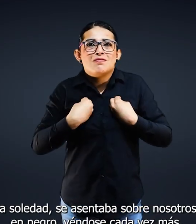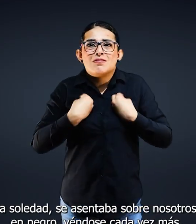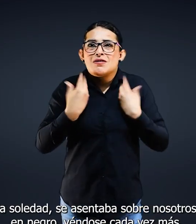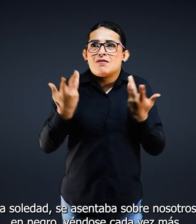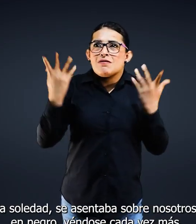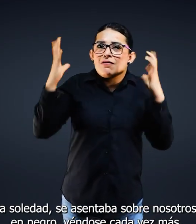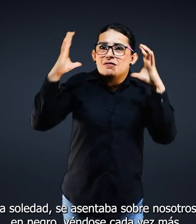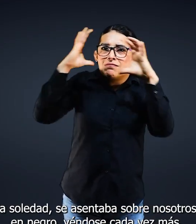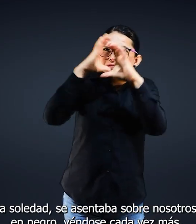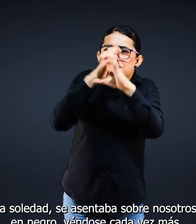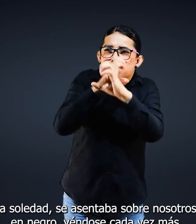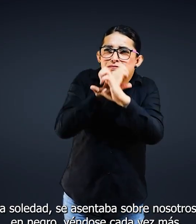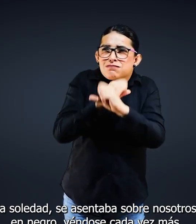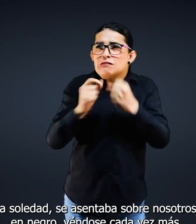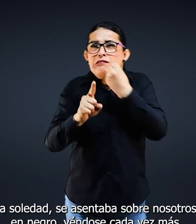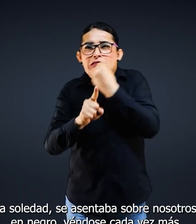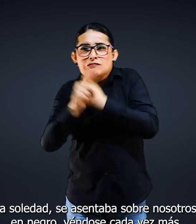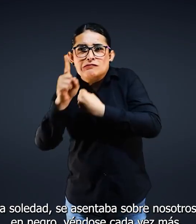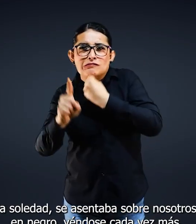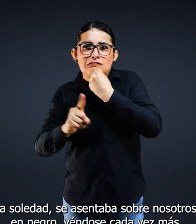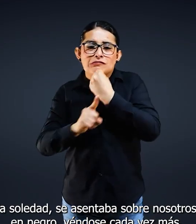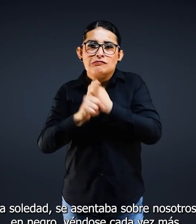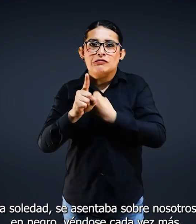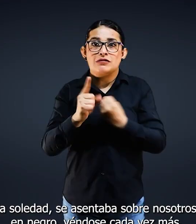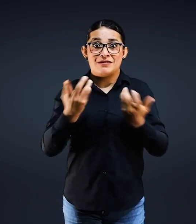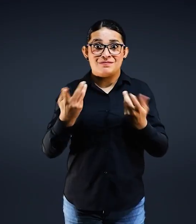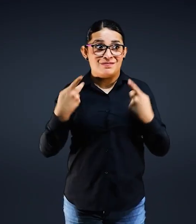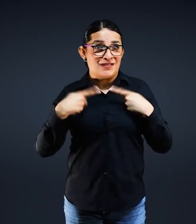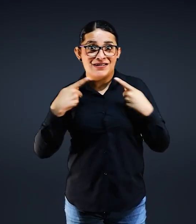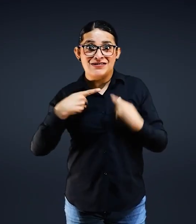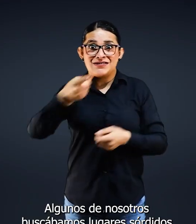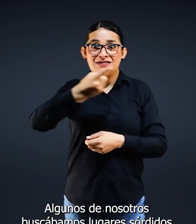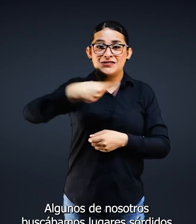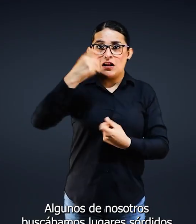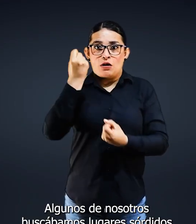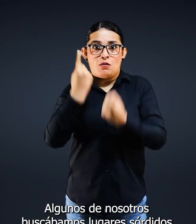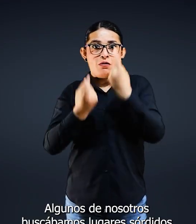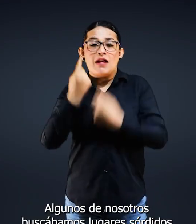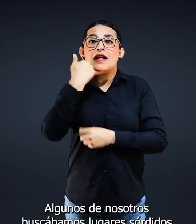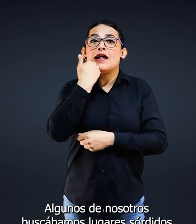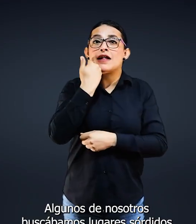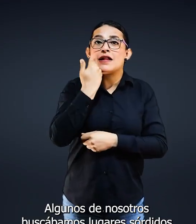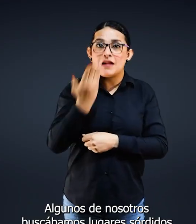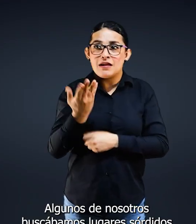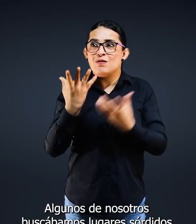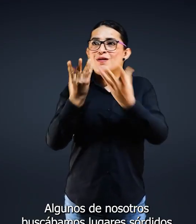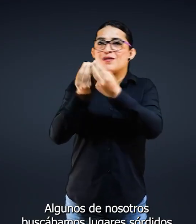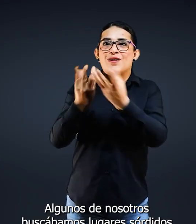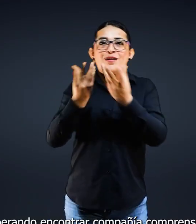se asentaba sobre nosotros, ennegreciéndose cada vez más. Algunos de nosotros buscábamos lugares sórdidos,